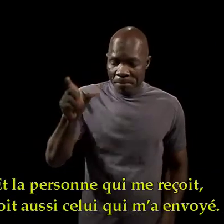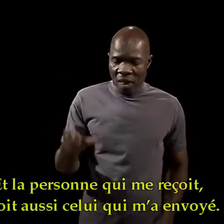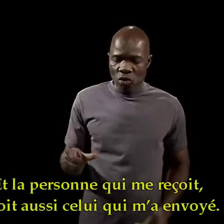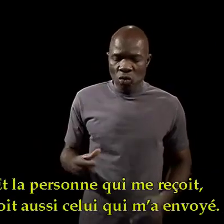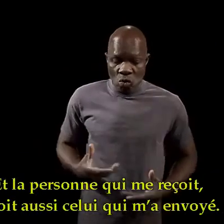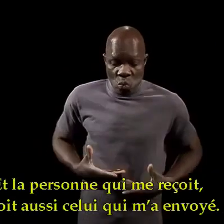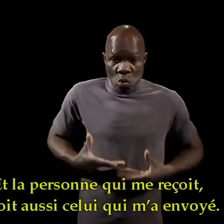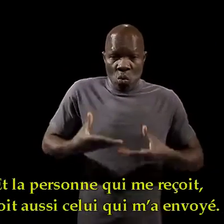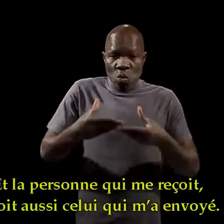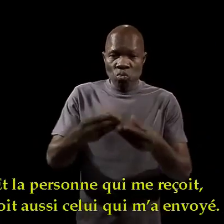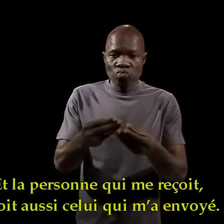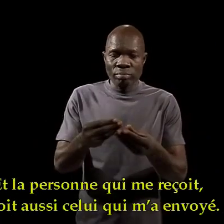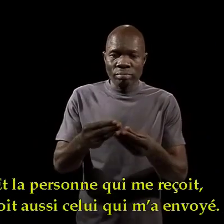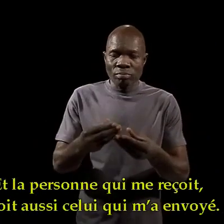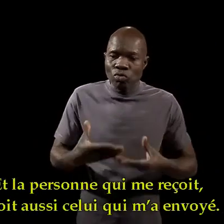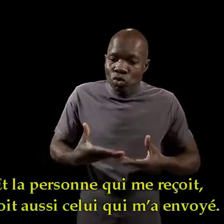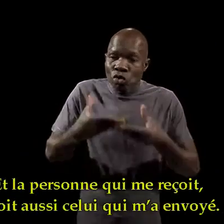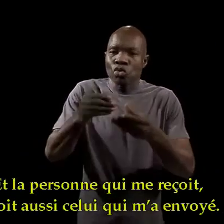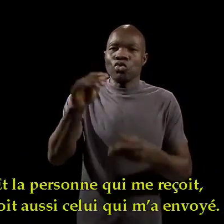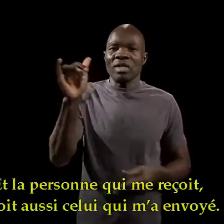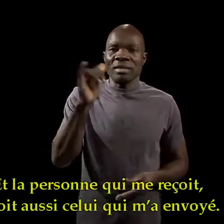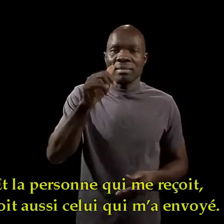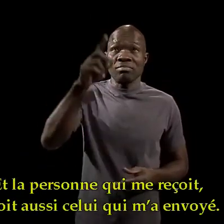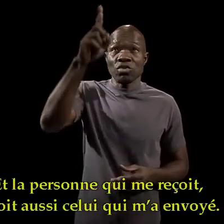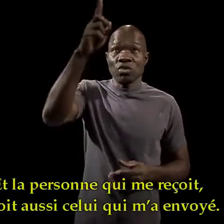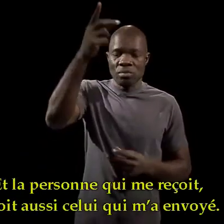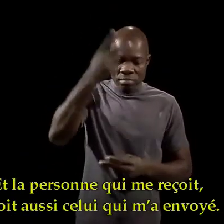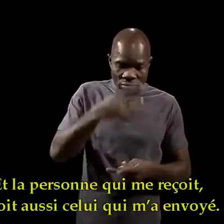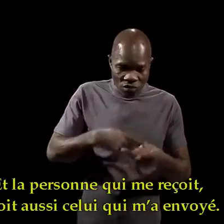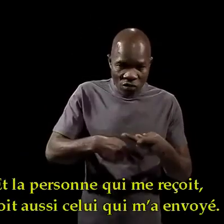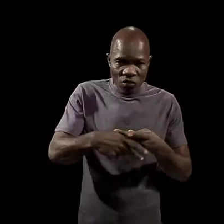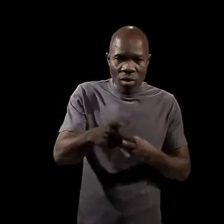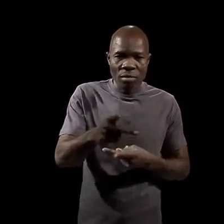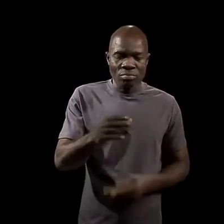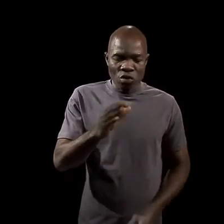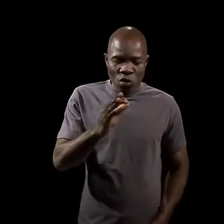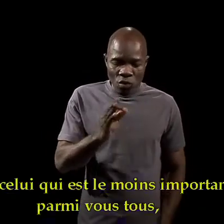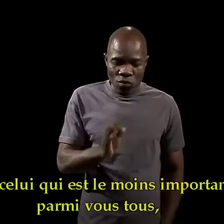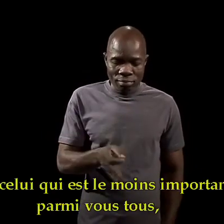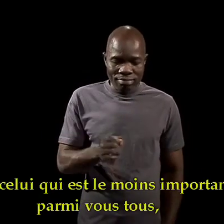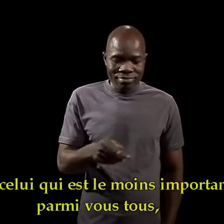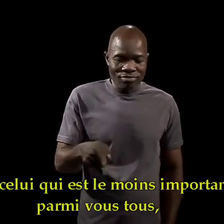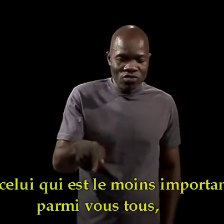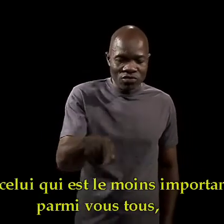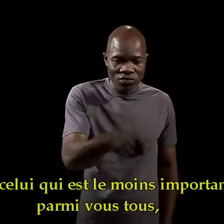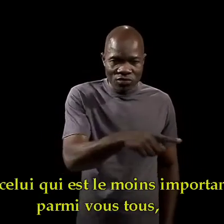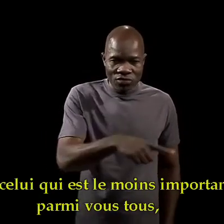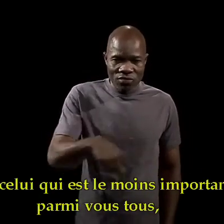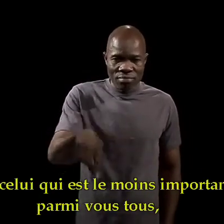Et la personne qui me reçoit aussi celui qui m'a envoyé. Oui, celui qui est le moins